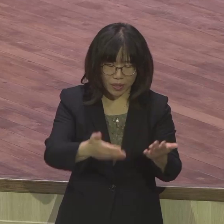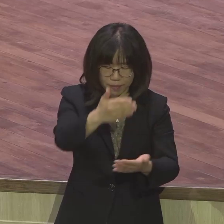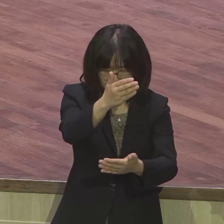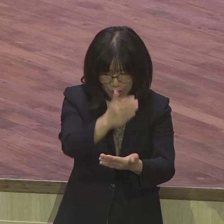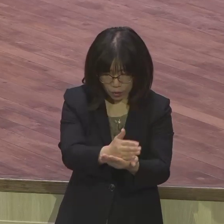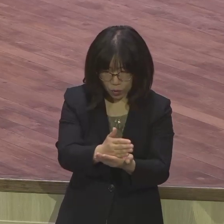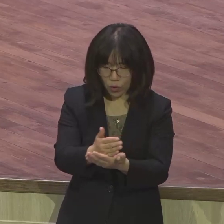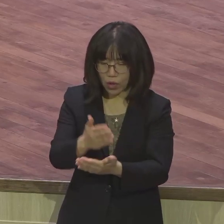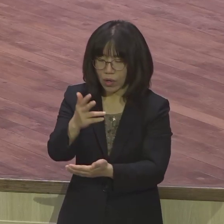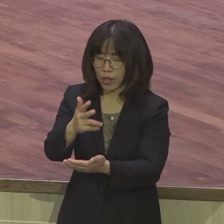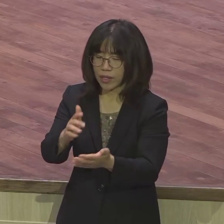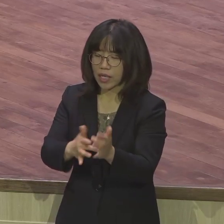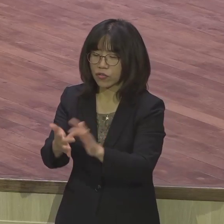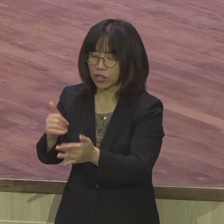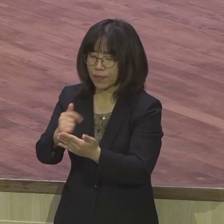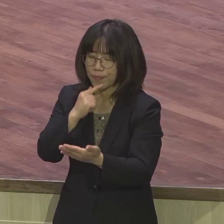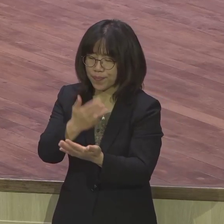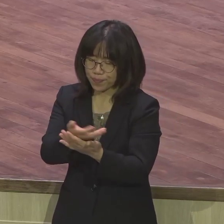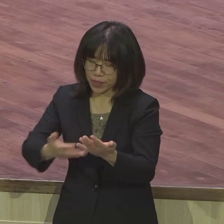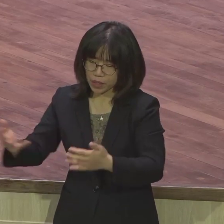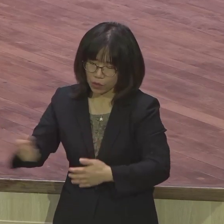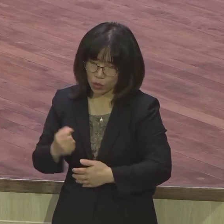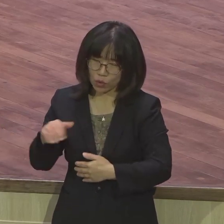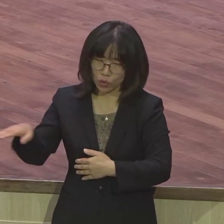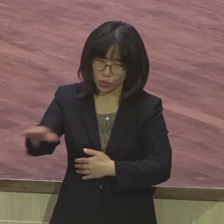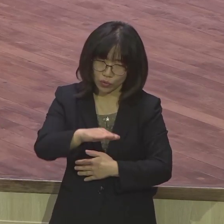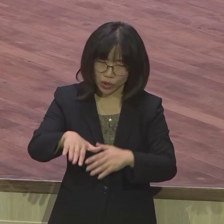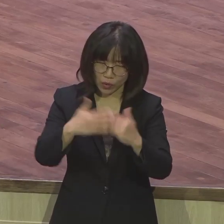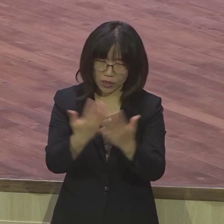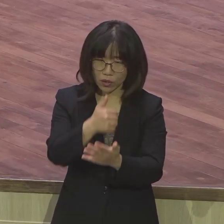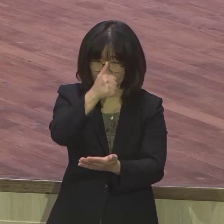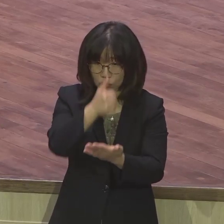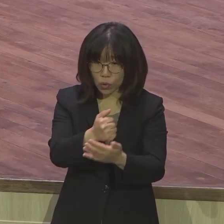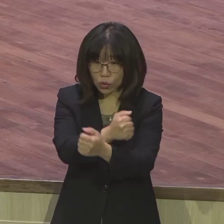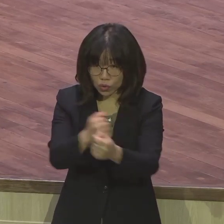문제를 십자가에서 해결했습니다. 그 속으로 들어가시면 여러분은